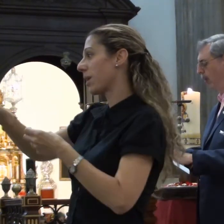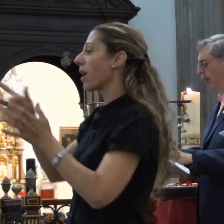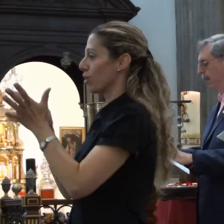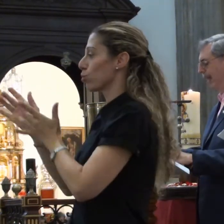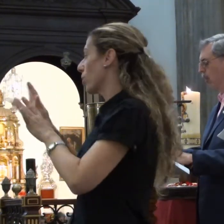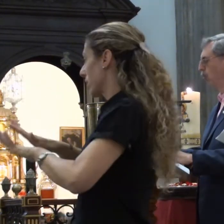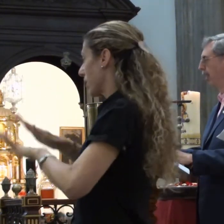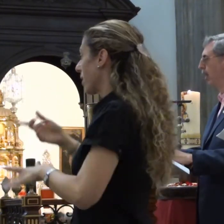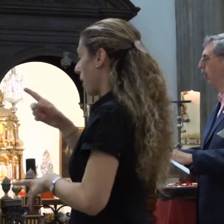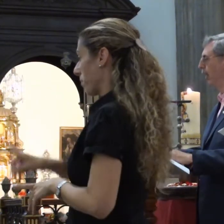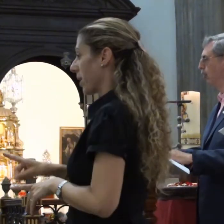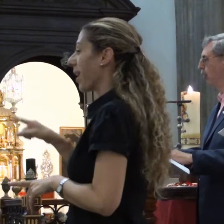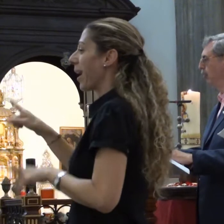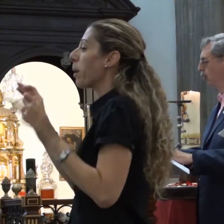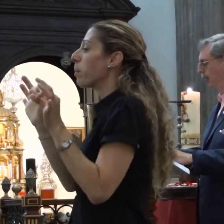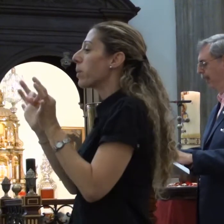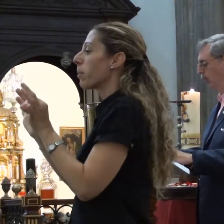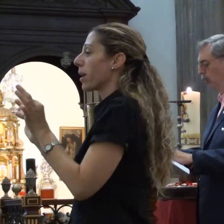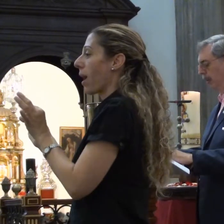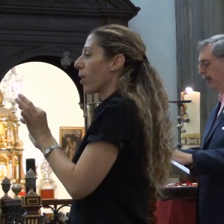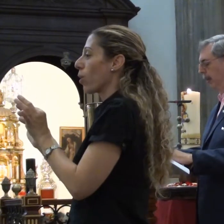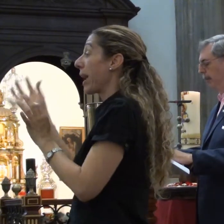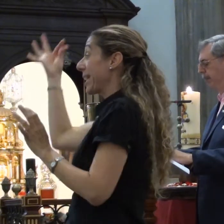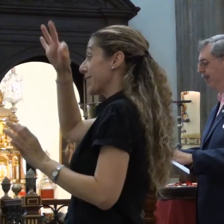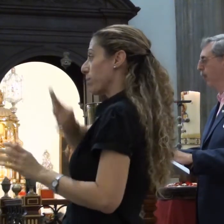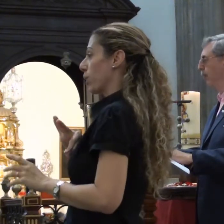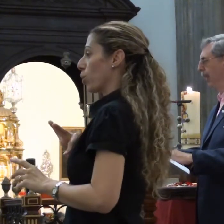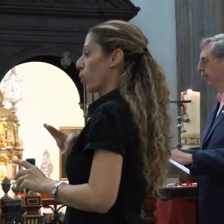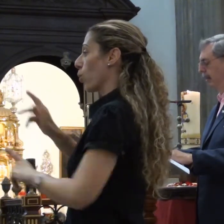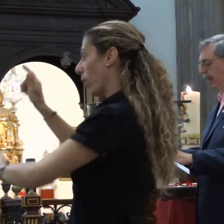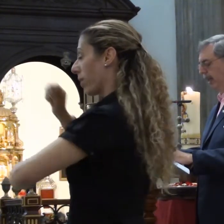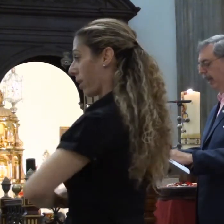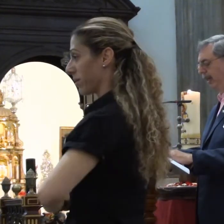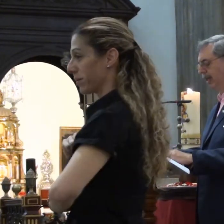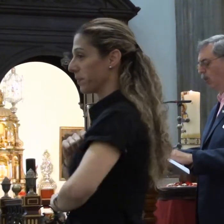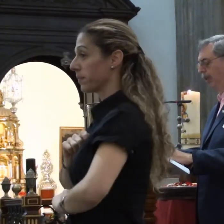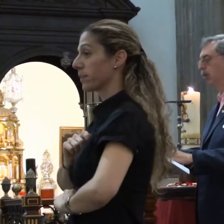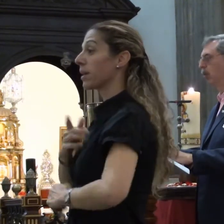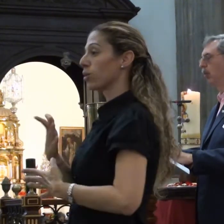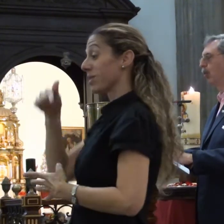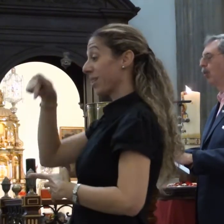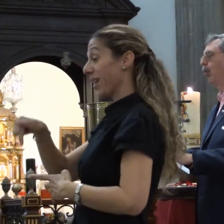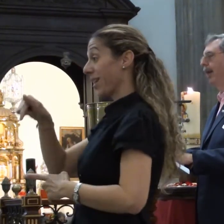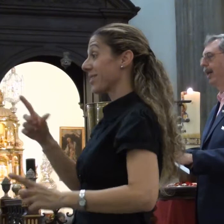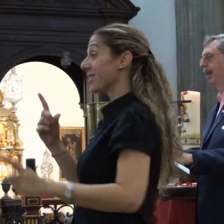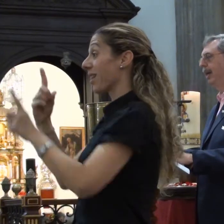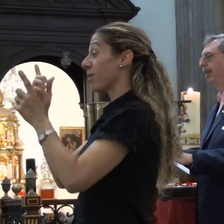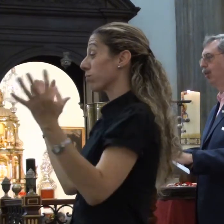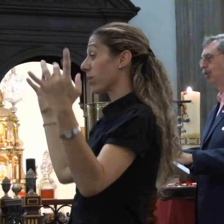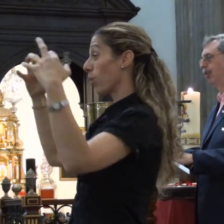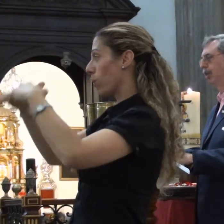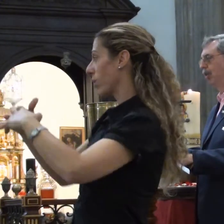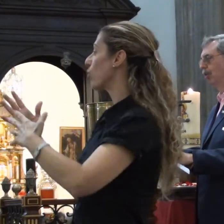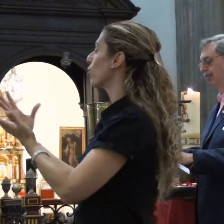ya está preparado para conceder a la misión en su espíritu vivamos pues este encuentro con la